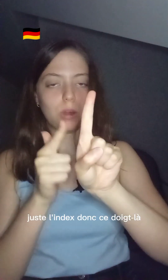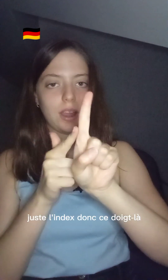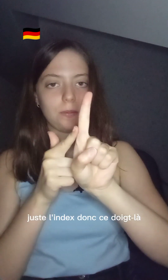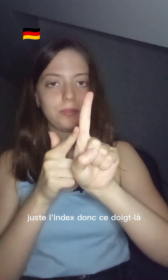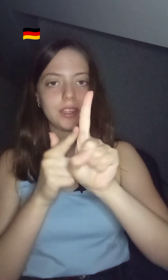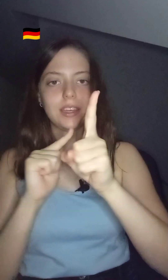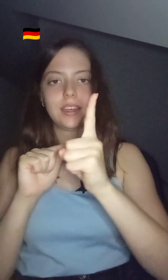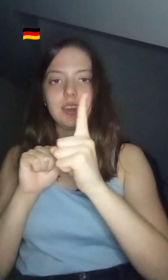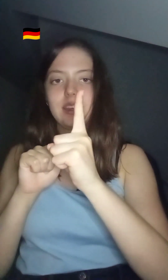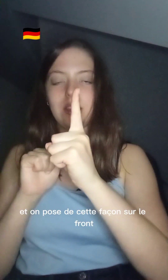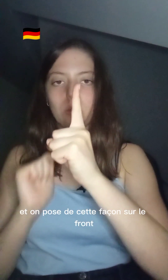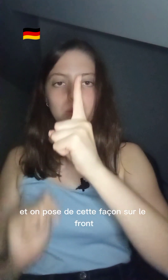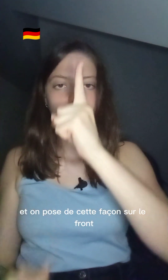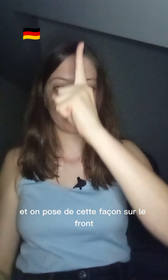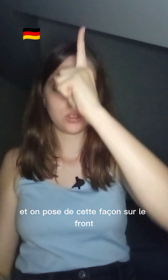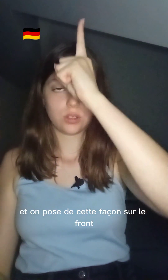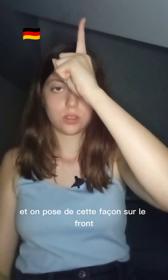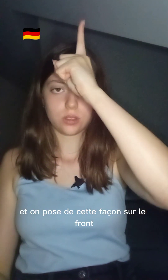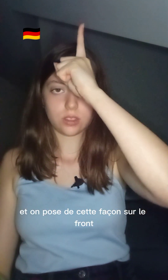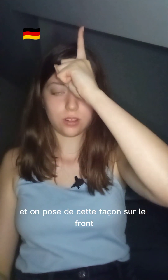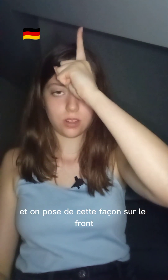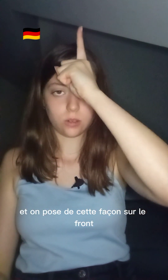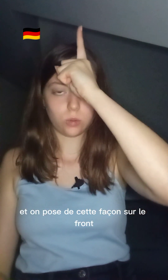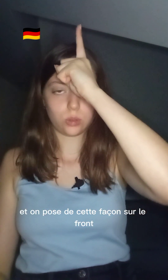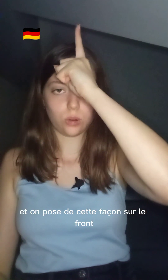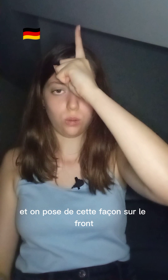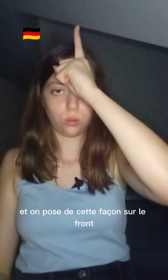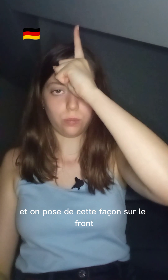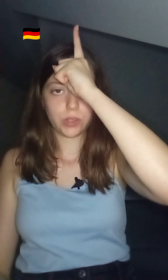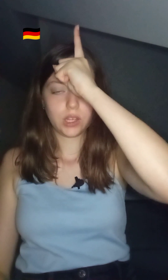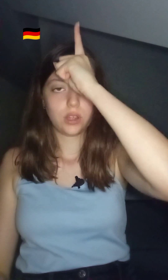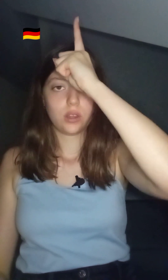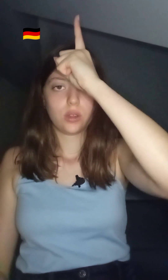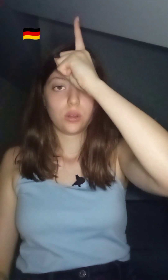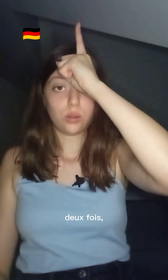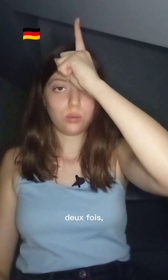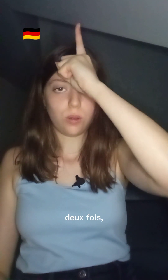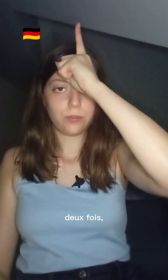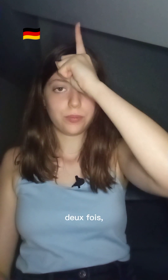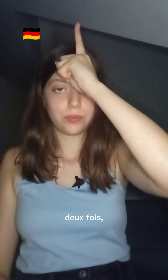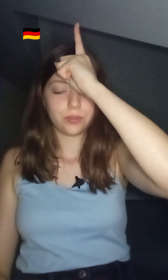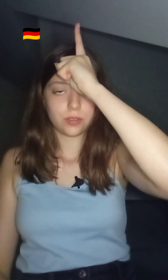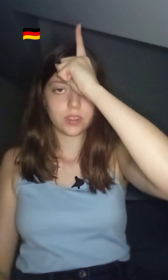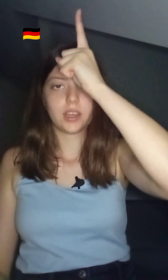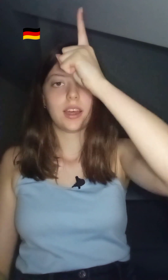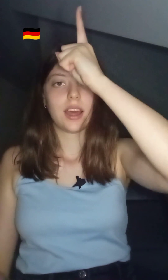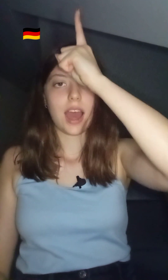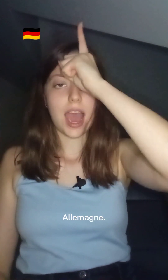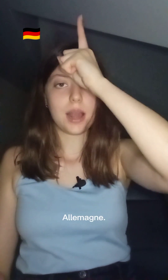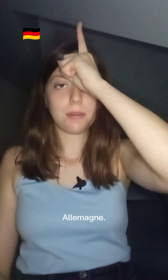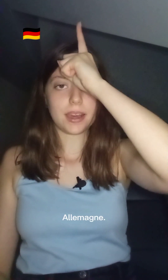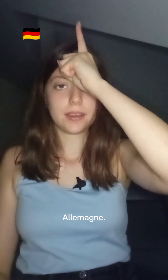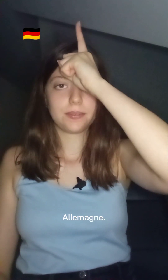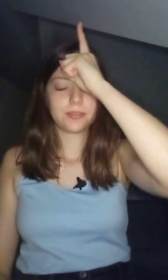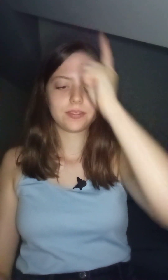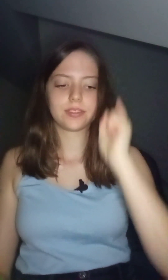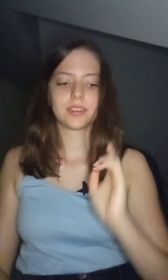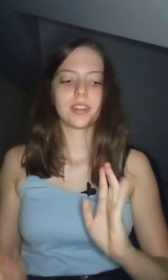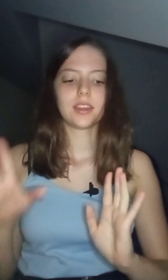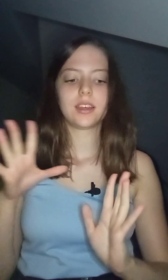doigt-là, et on pose de cette façon sur le front 2 fois. Allemagne.